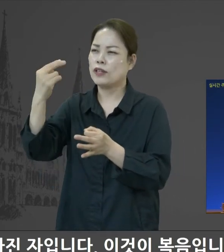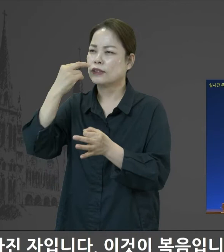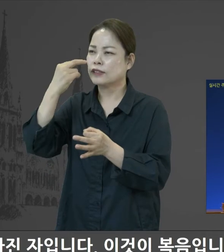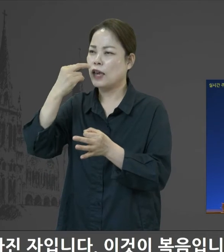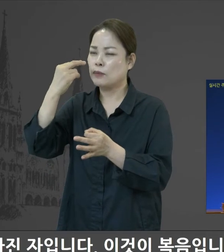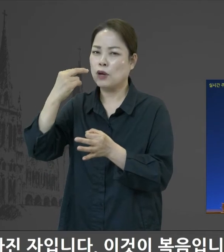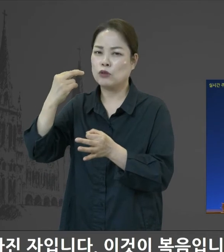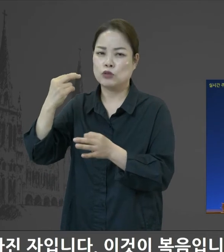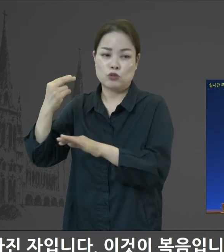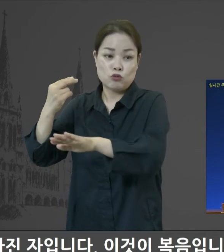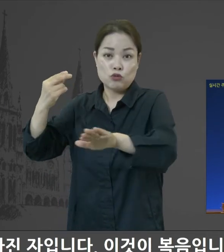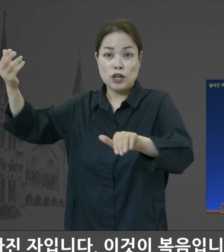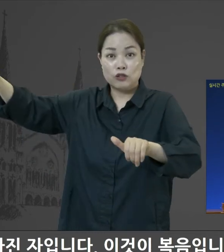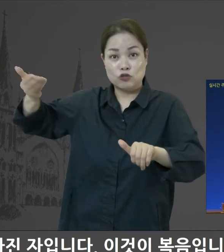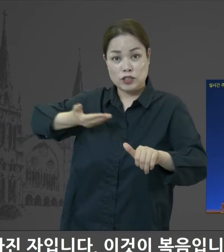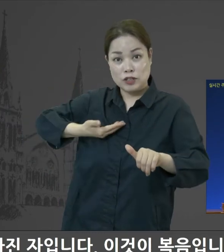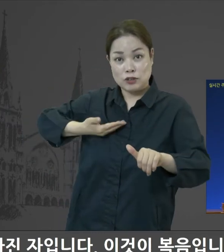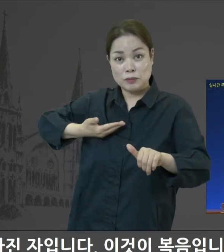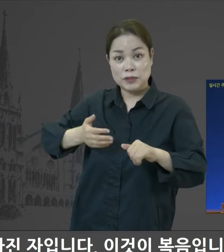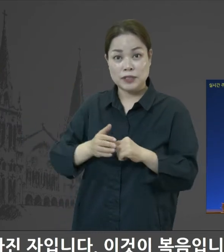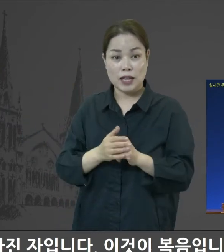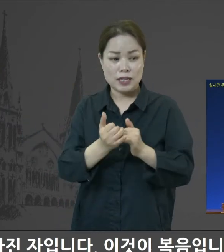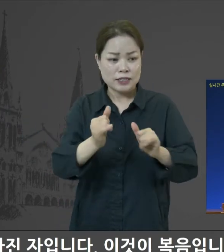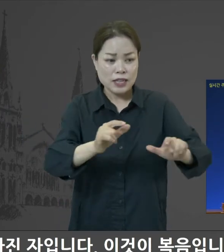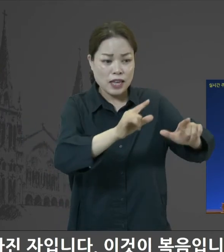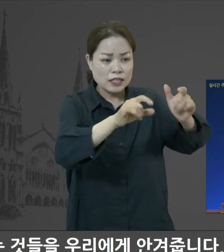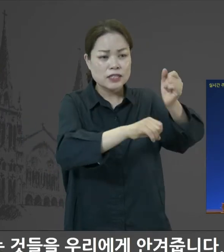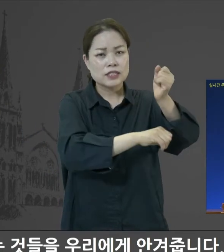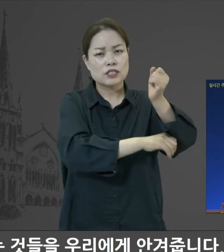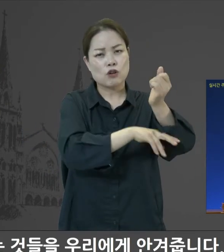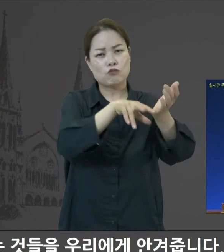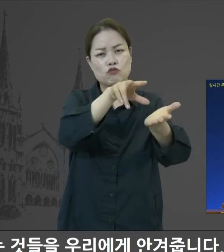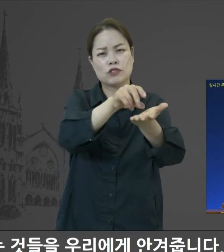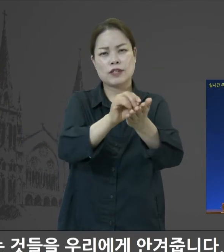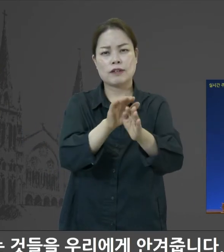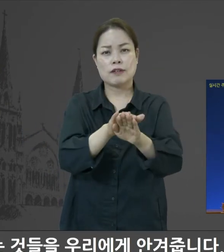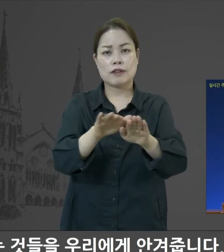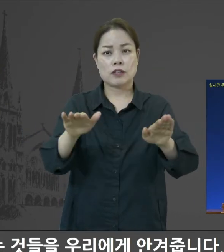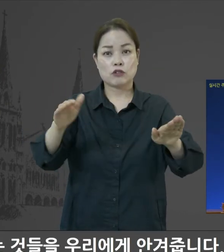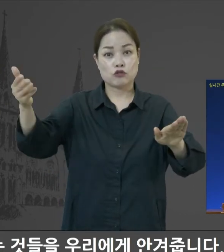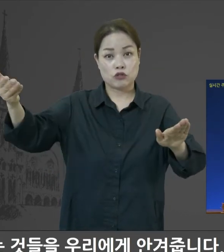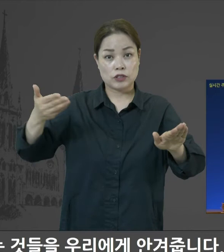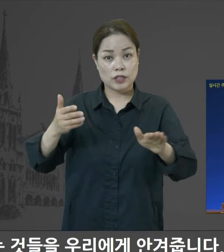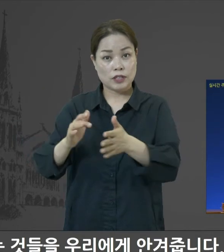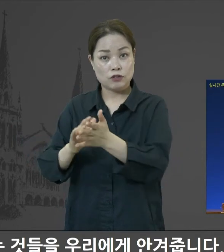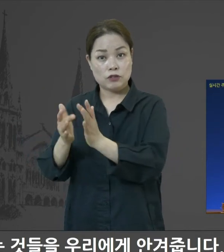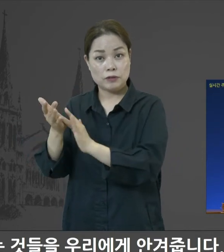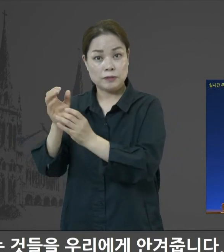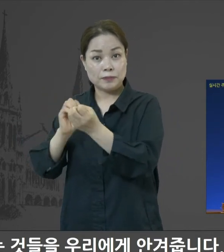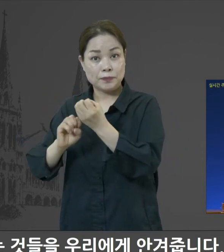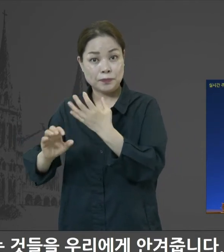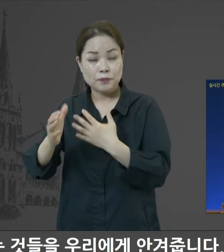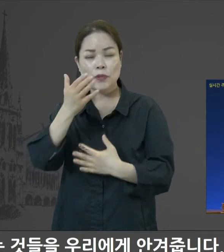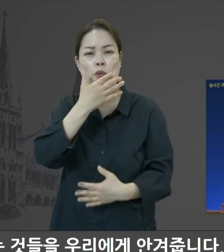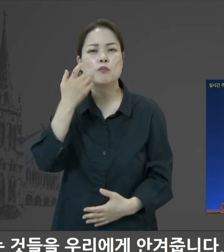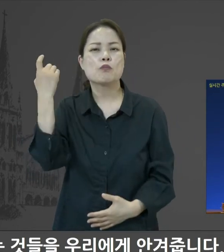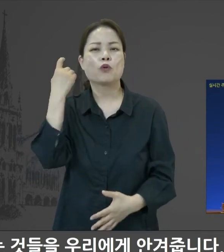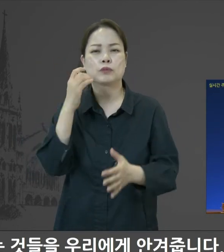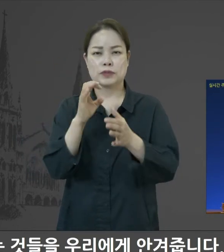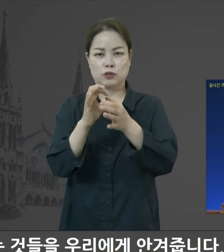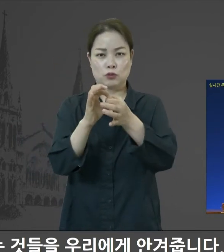생명을 우리에게 주는 것입니다. 인생의 근원적인 문제를 해결해 주시는 것입니다. 오직 복음을